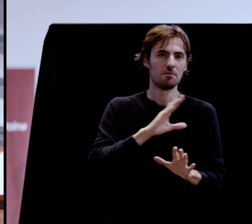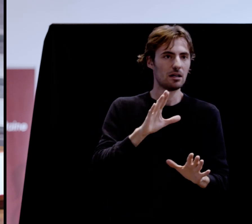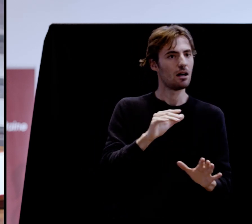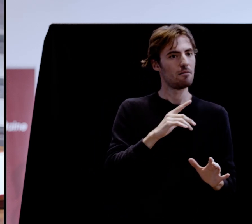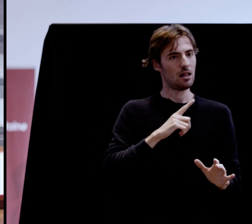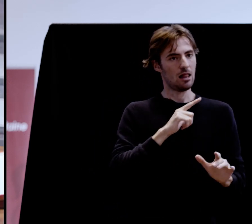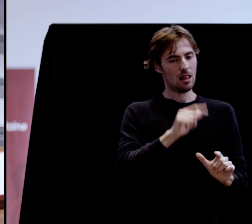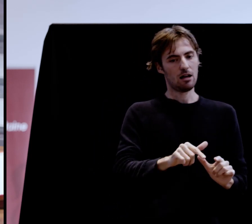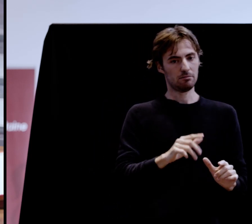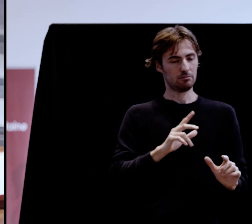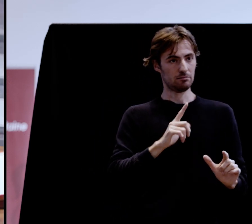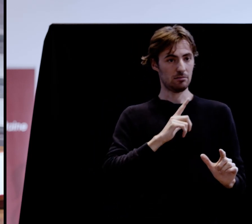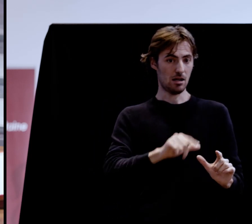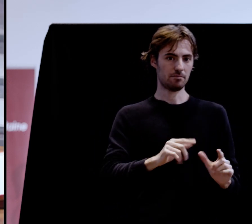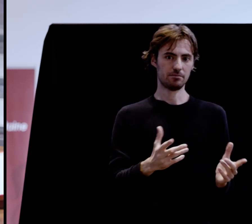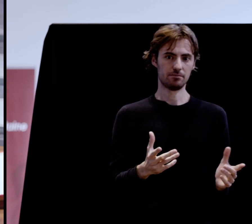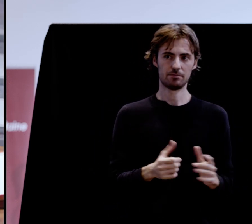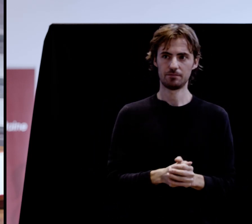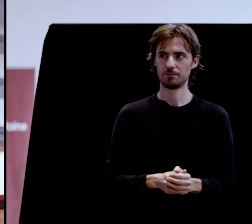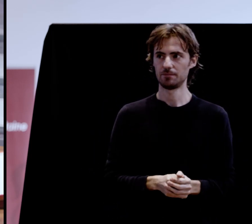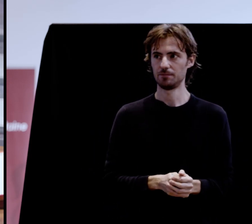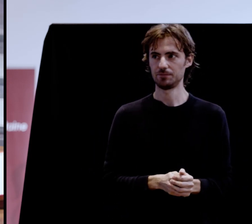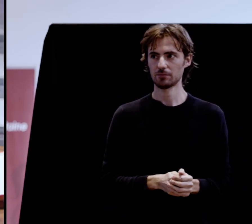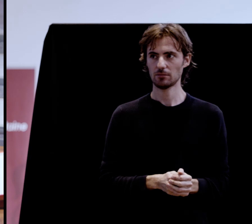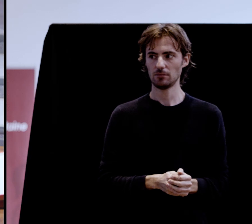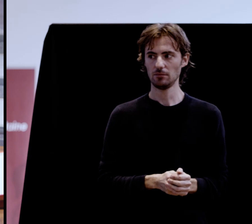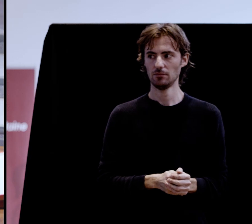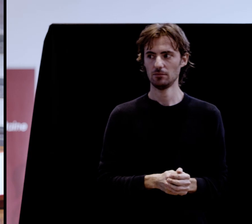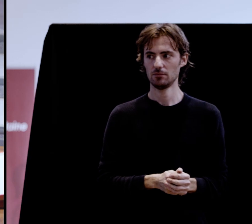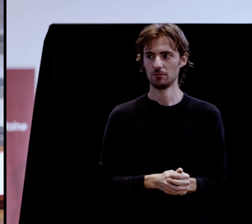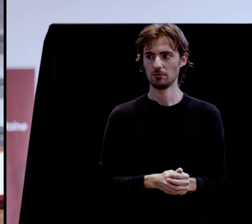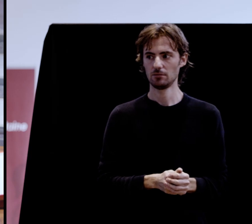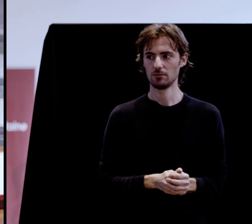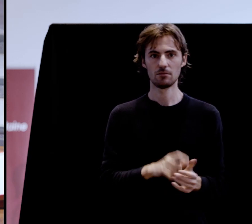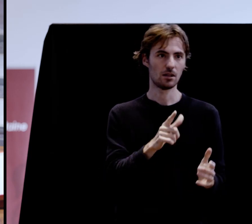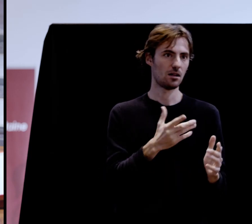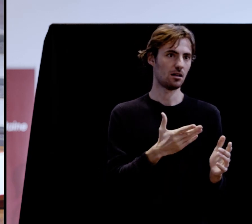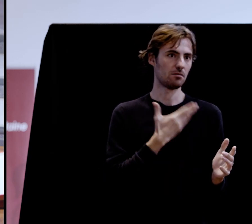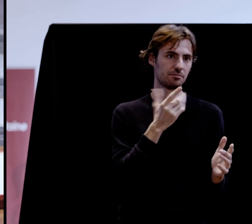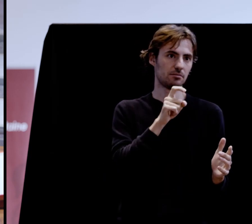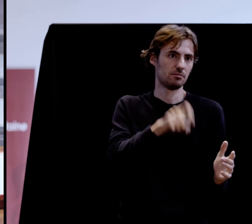mérite d'exister et c'est quelque chose quand même qui mérite,